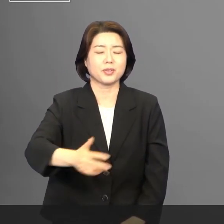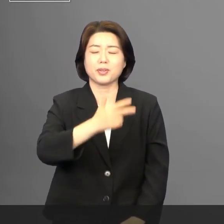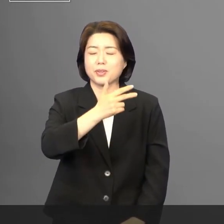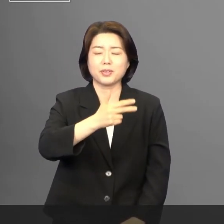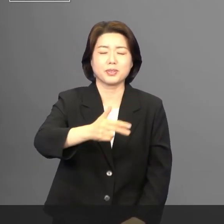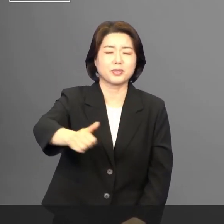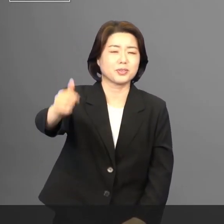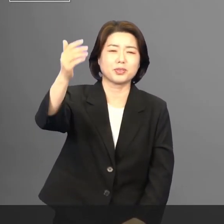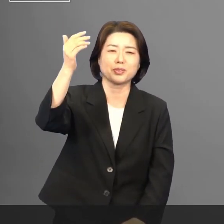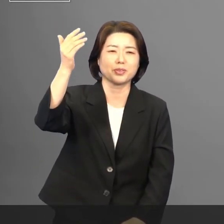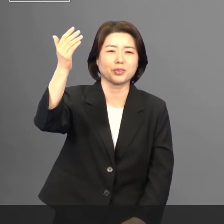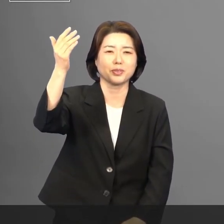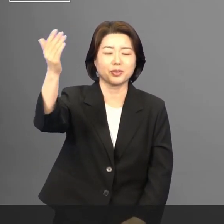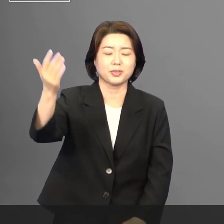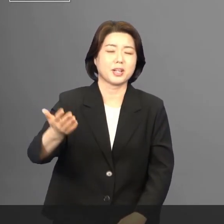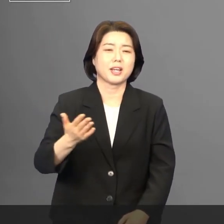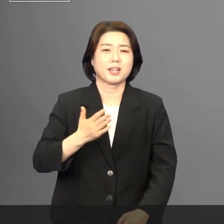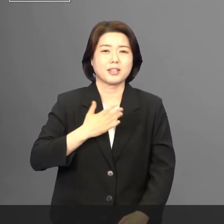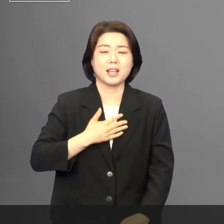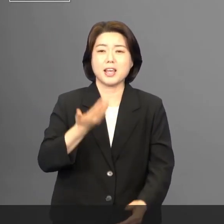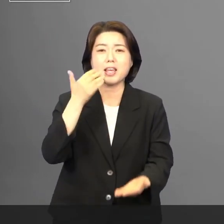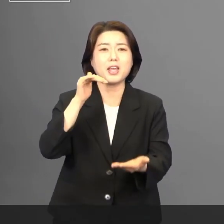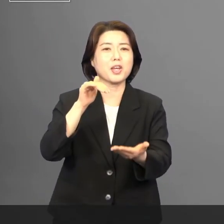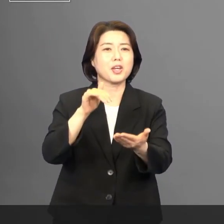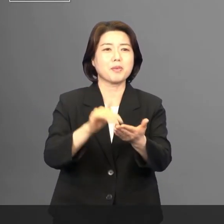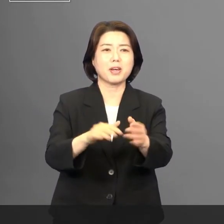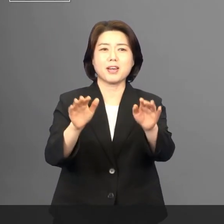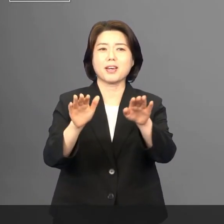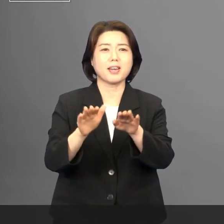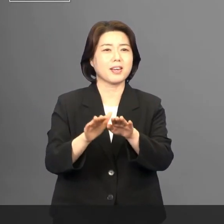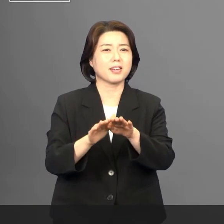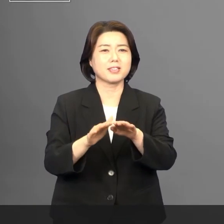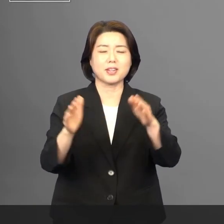Christ alone